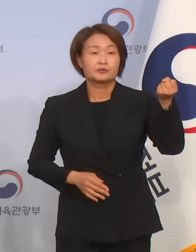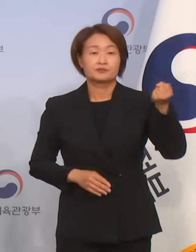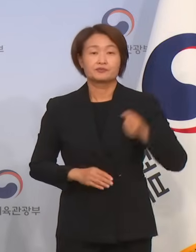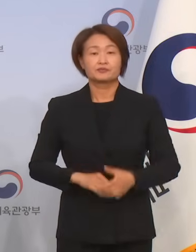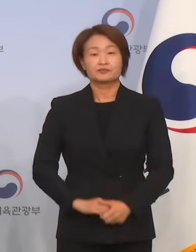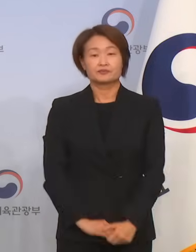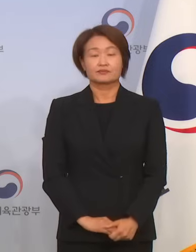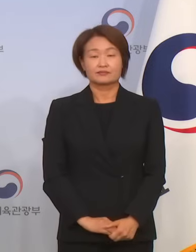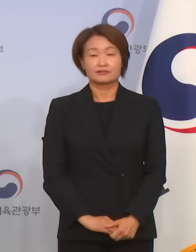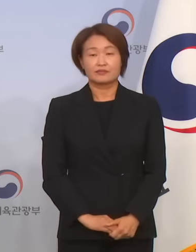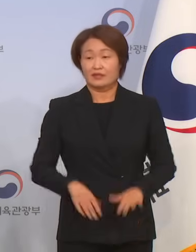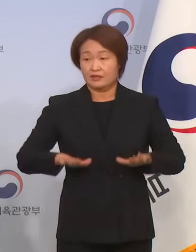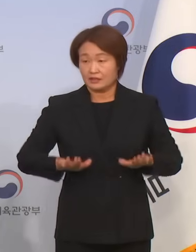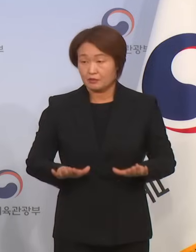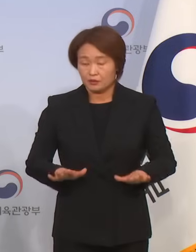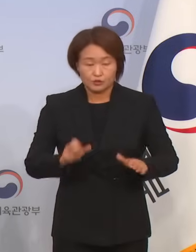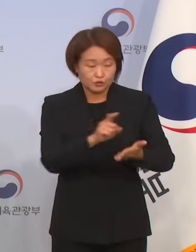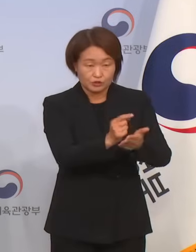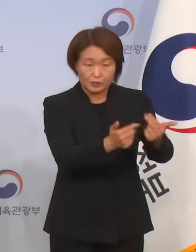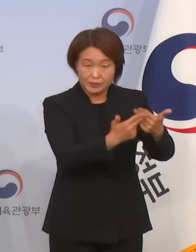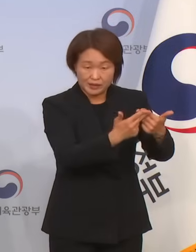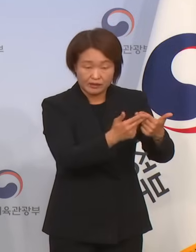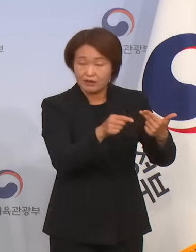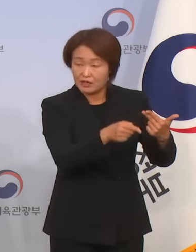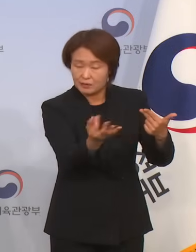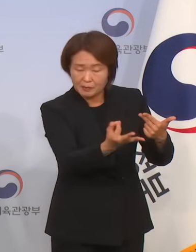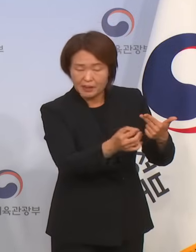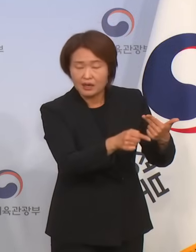저희는 이번에 축구협회에서 국민의